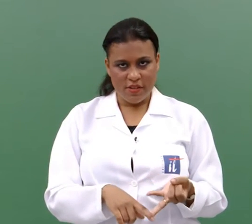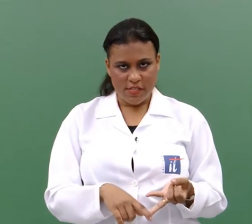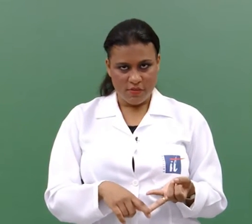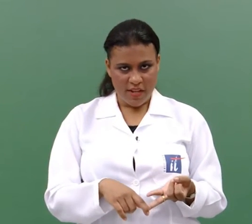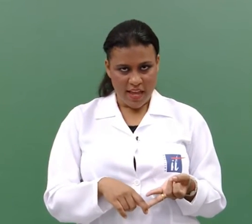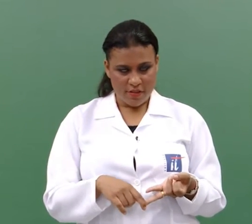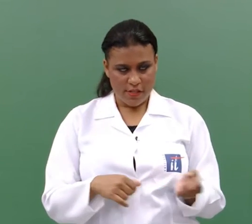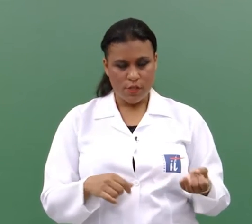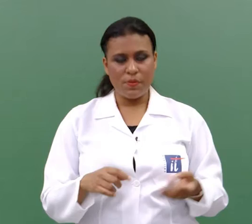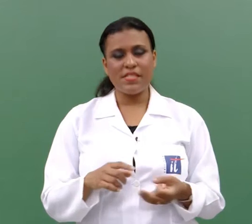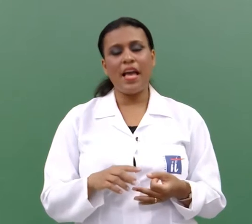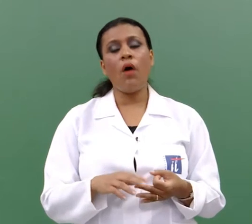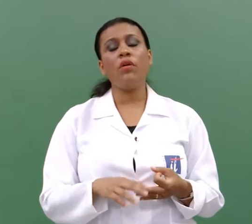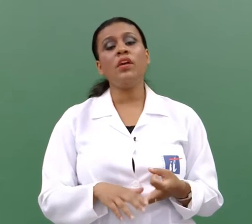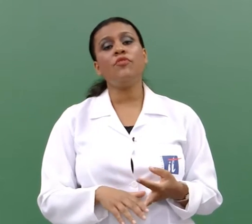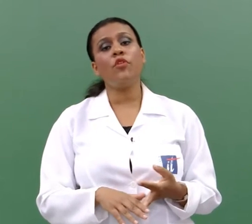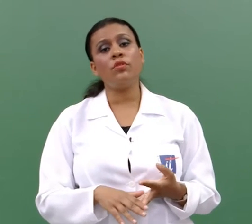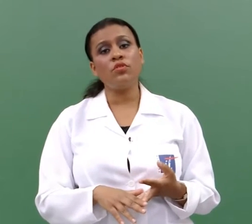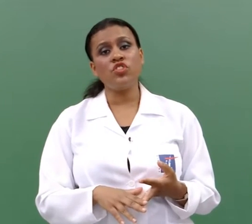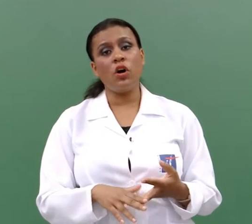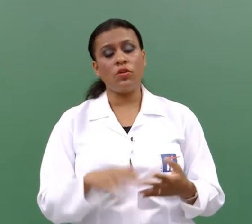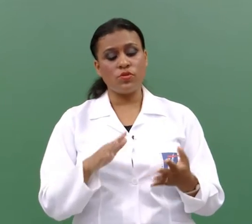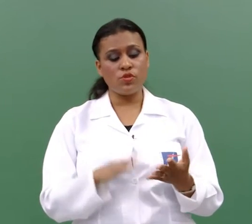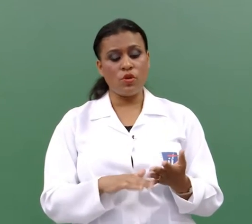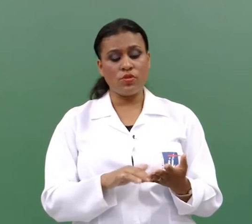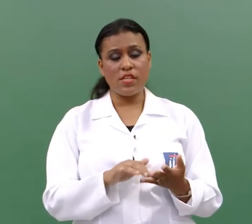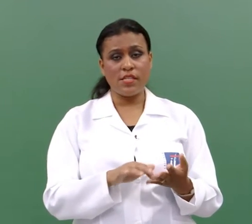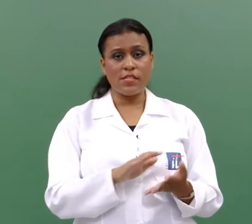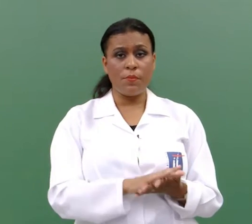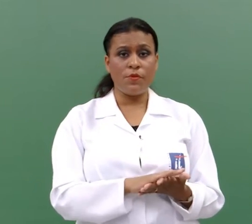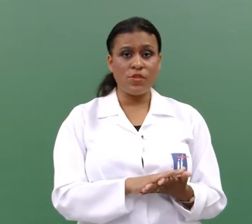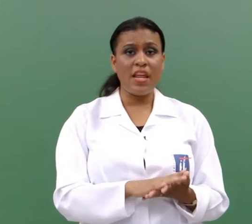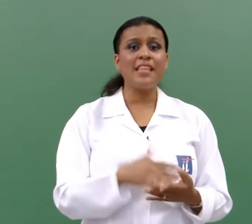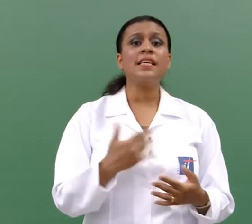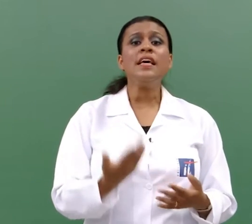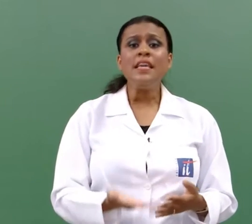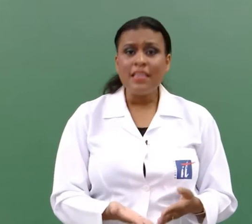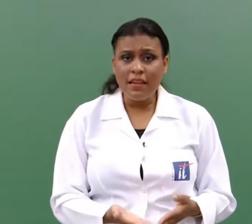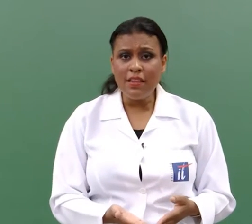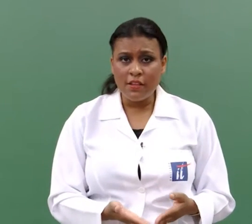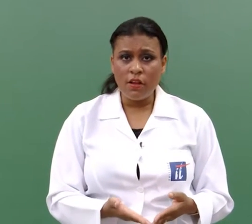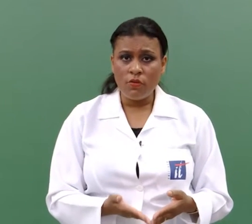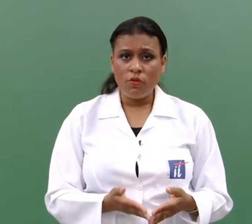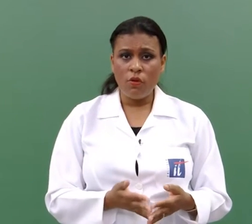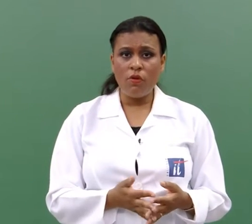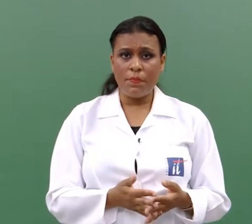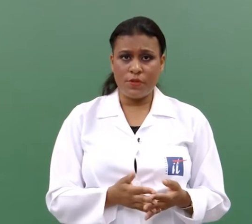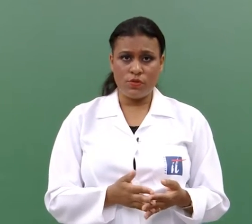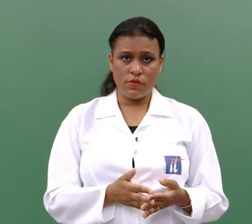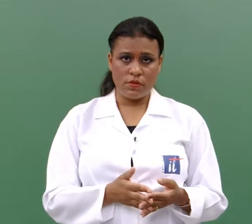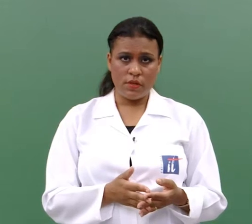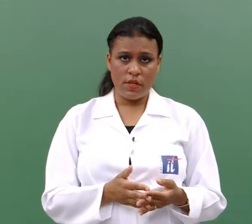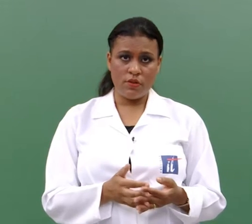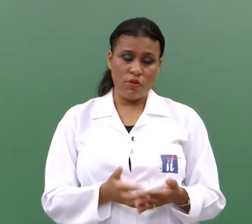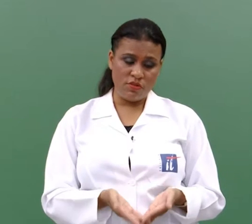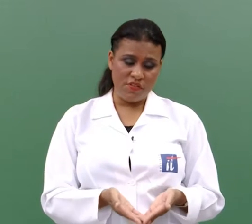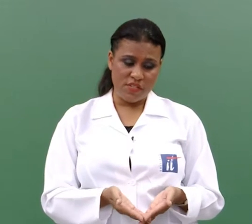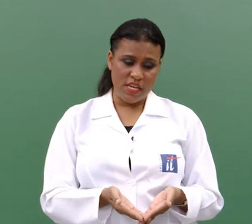pós-graduação na educação especial e fonoaudiólogos. Todos esses são profissionais que lidam com a pessoa com